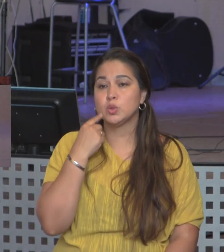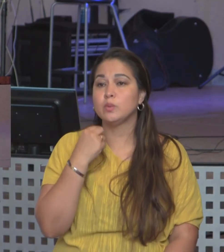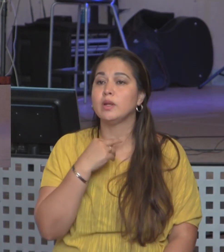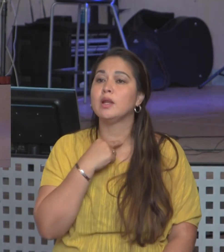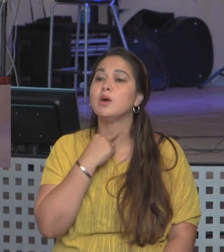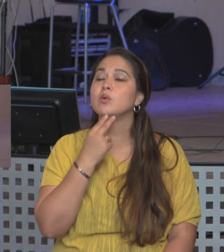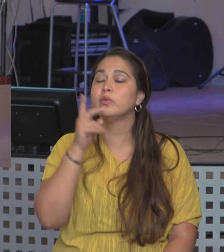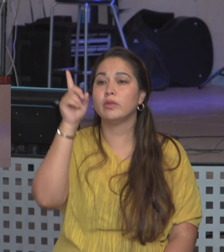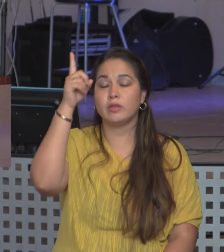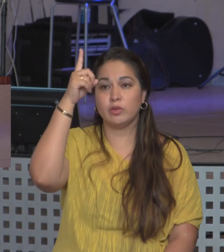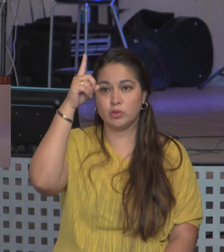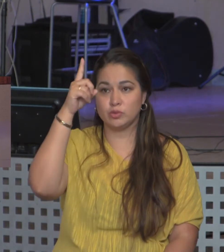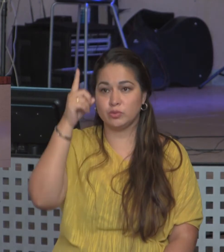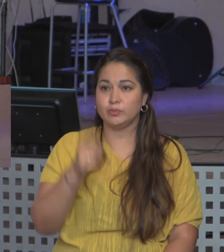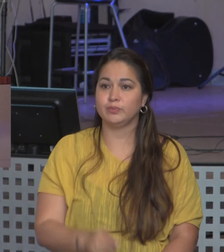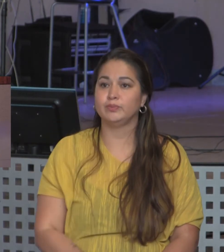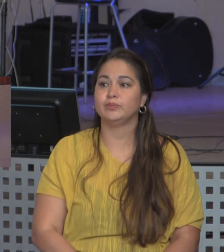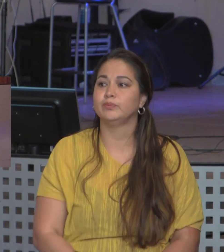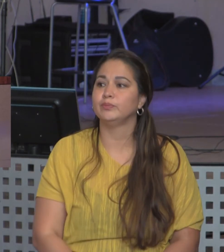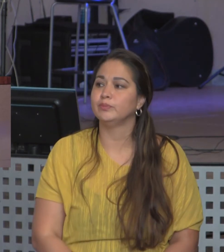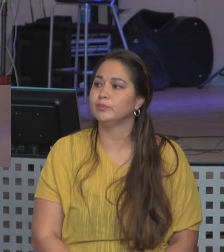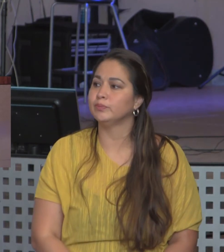nos reunimos, aquí está Él.